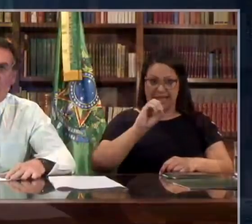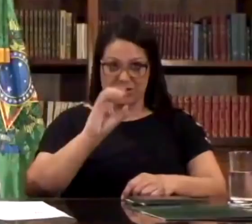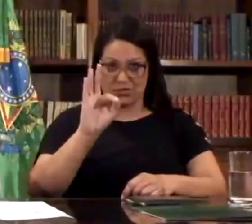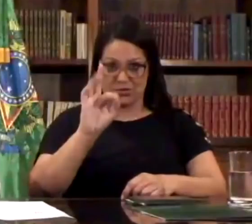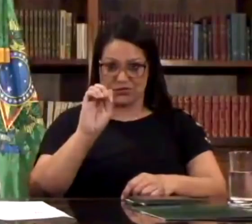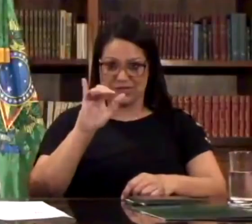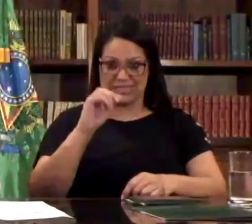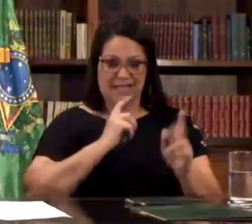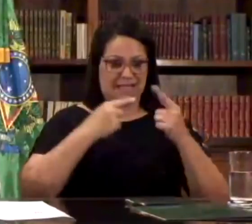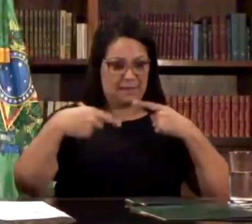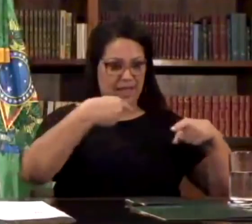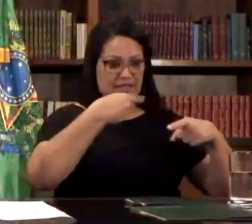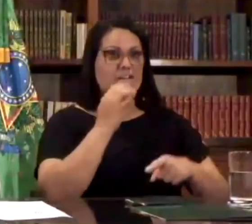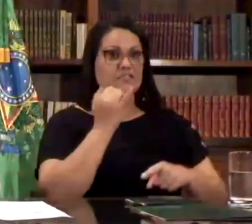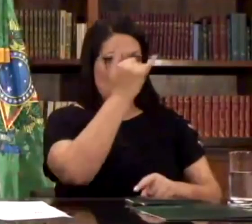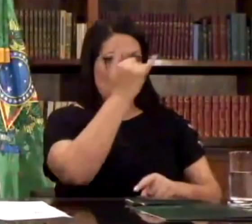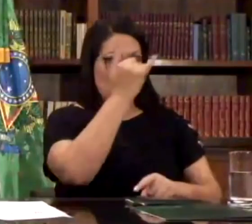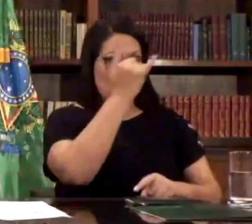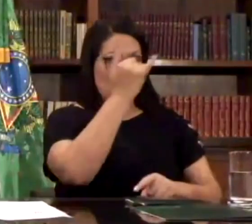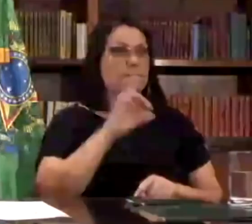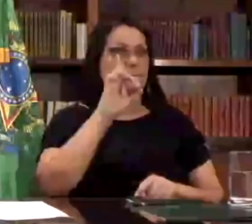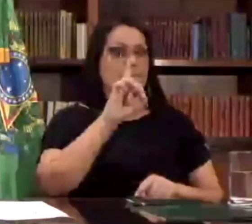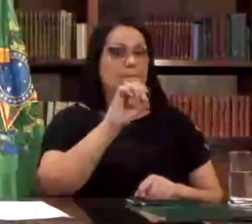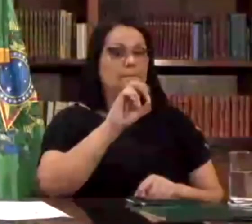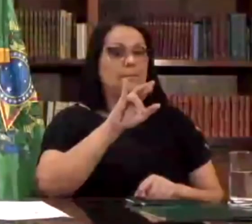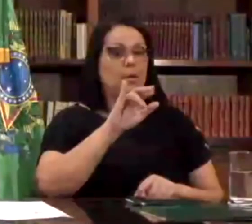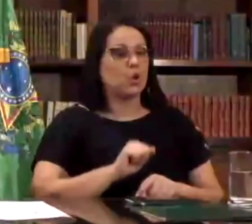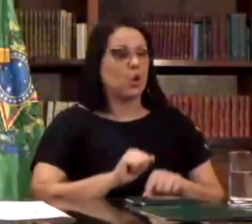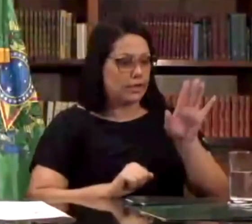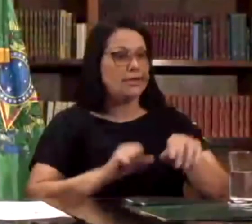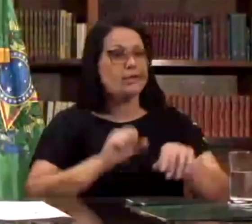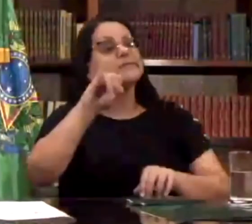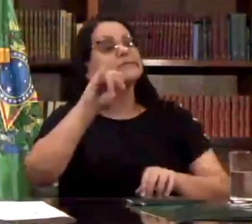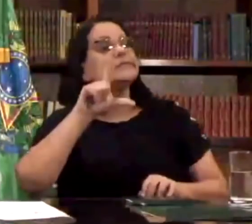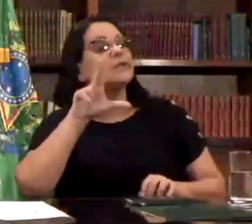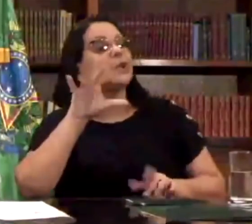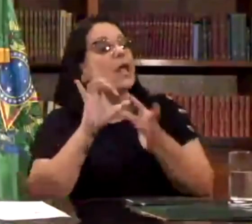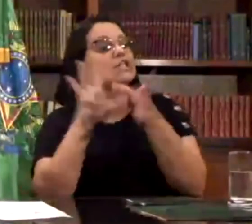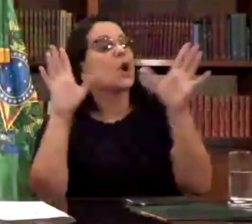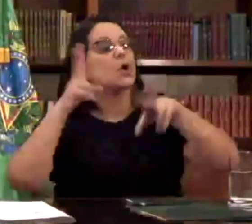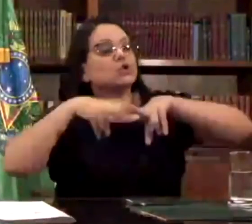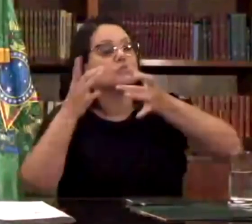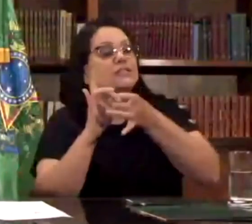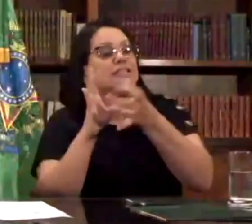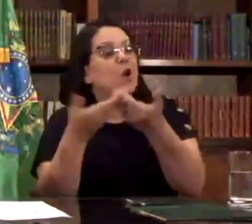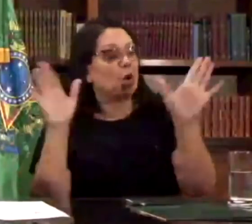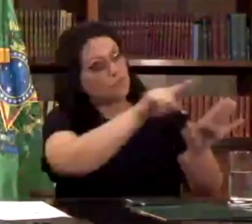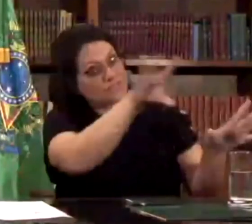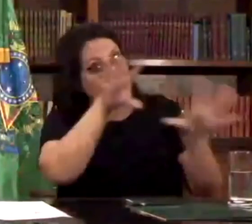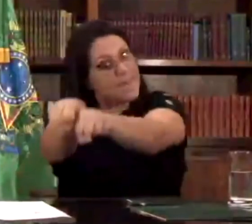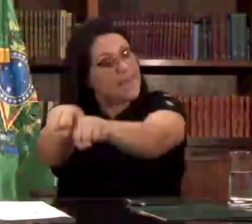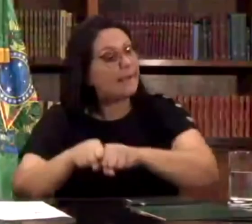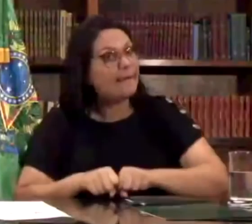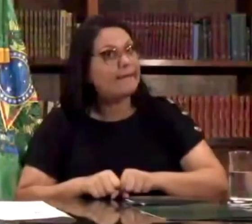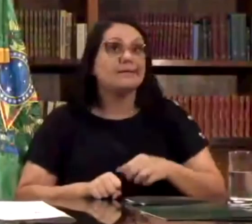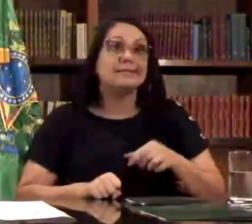Dória, Dória, se o Lula for solto hoje, você vai lá e se apega nele, você gruda nele. Esse é o João Dória. Ele